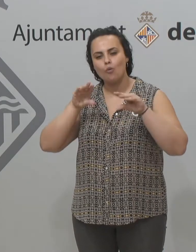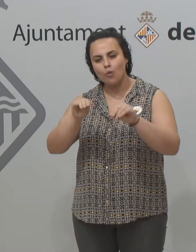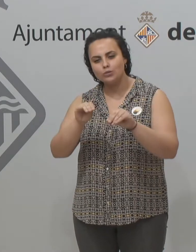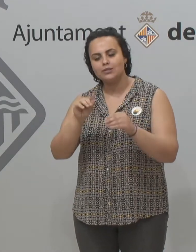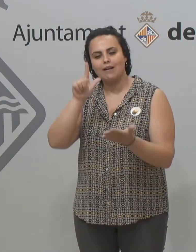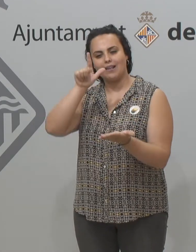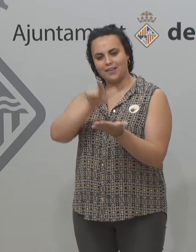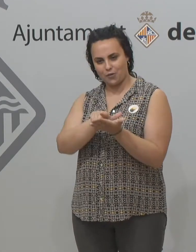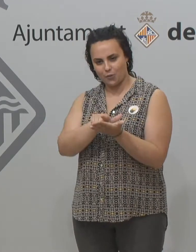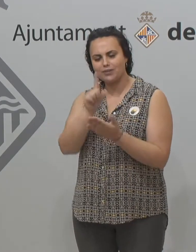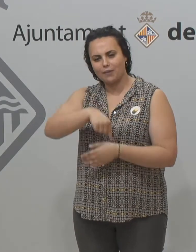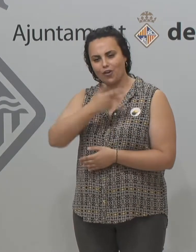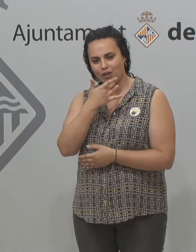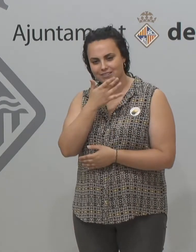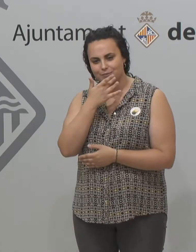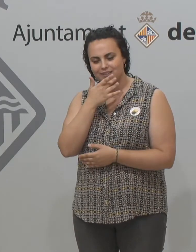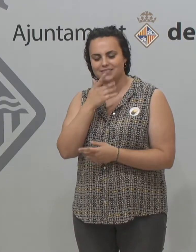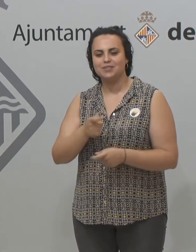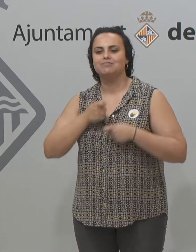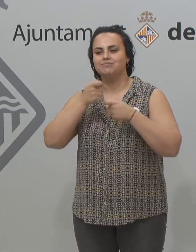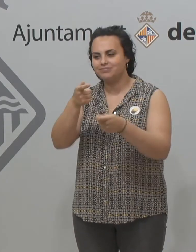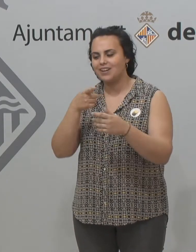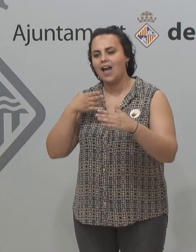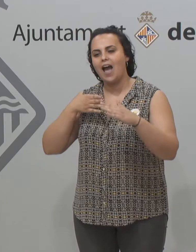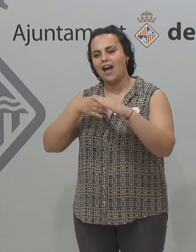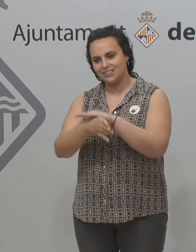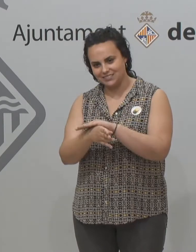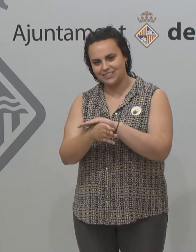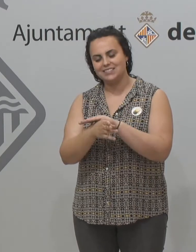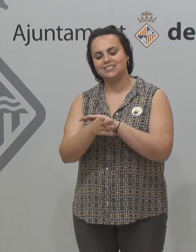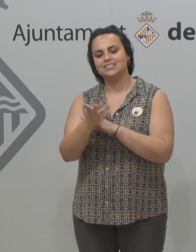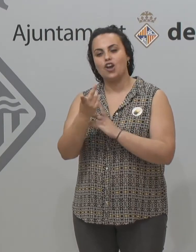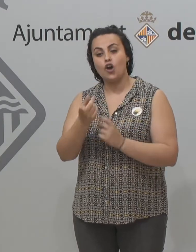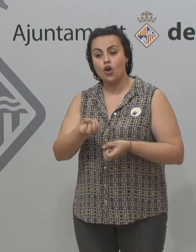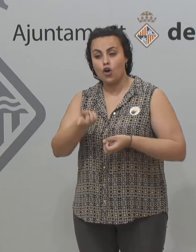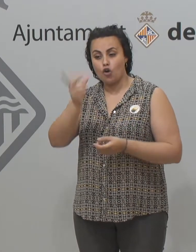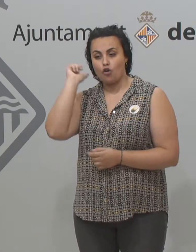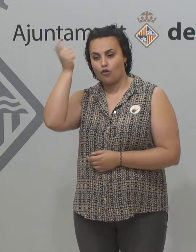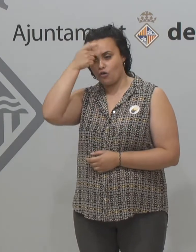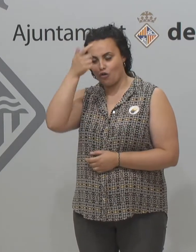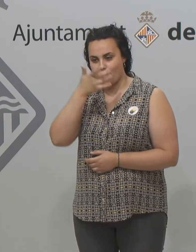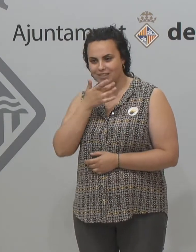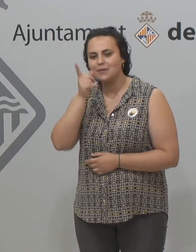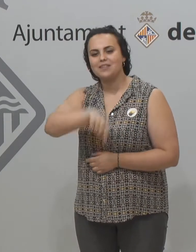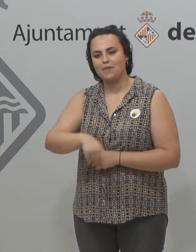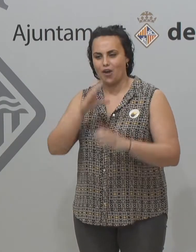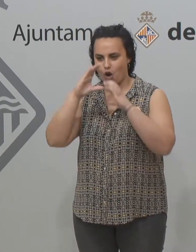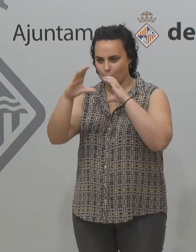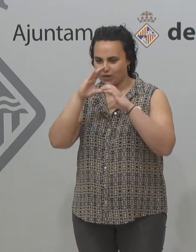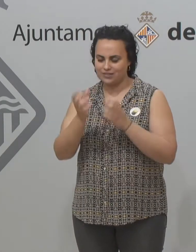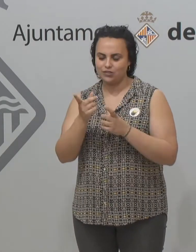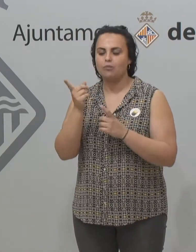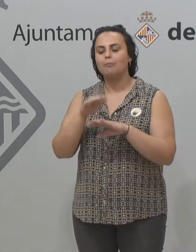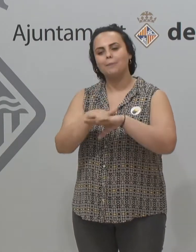llengua afavoreixen i possibiliten l'accés i la transmissió tant del coneixement com de la comunicació, de la informació,